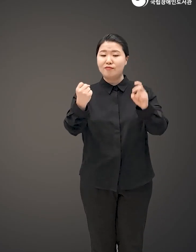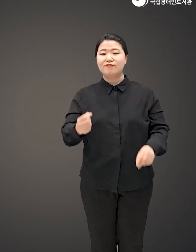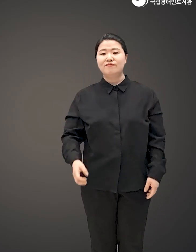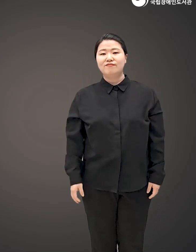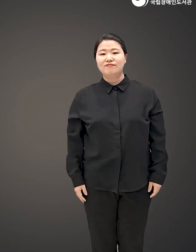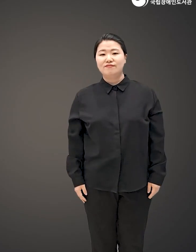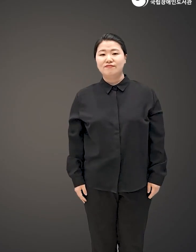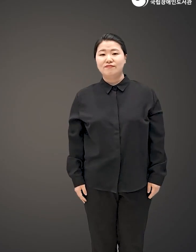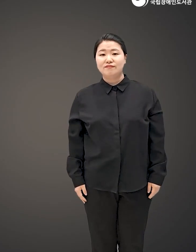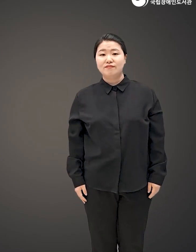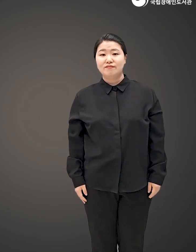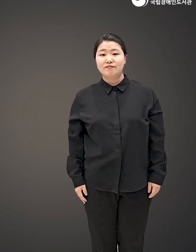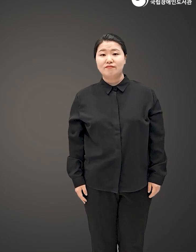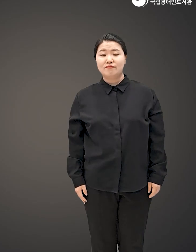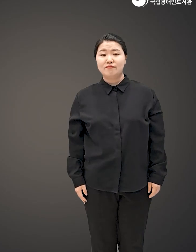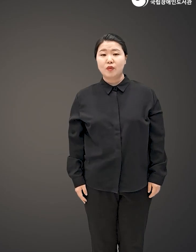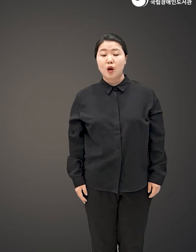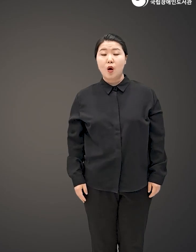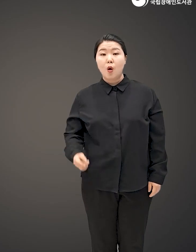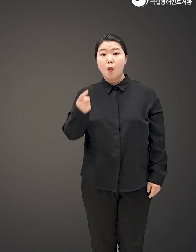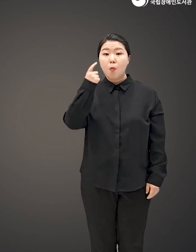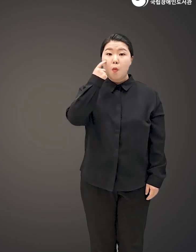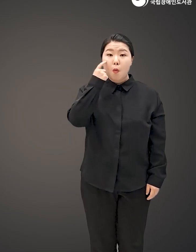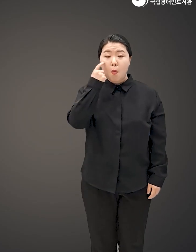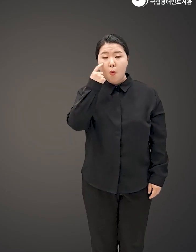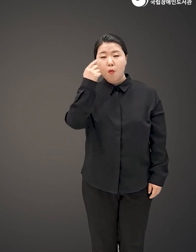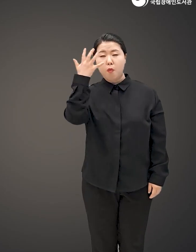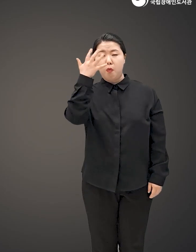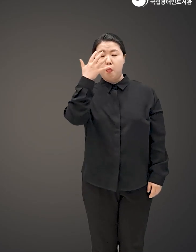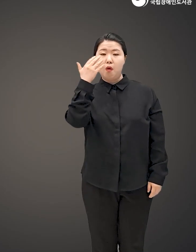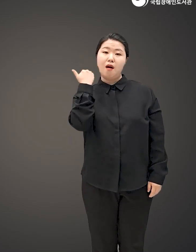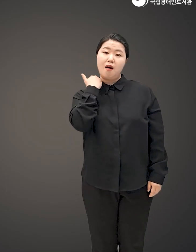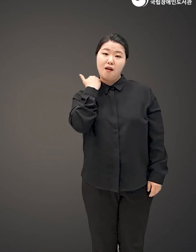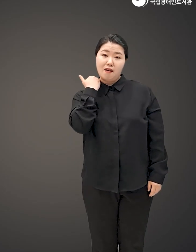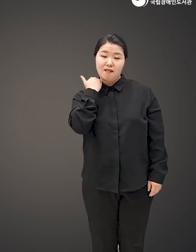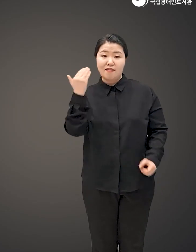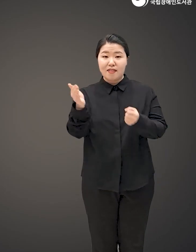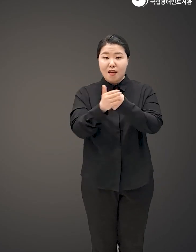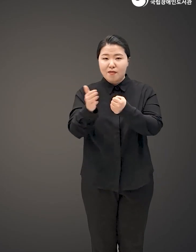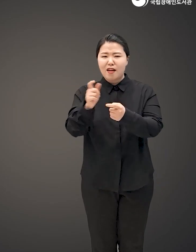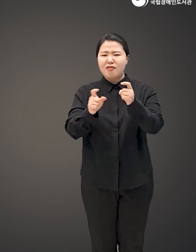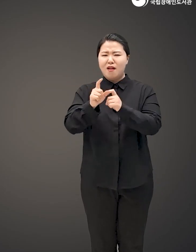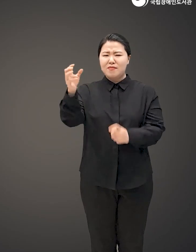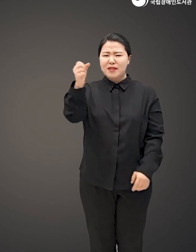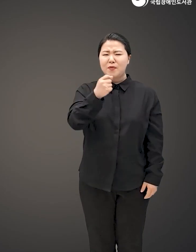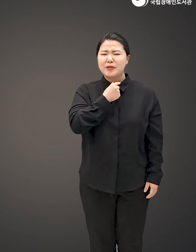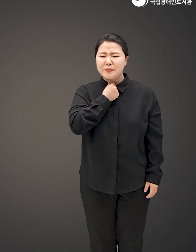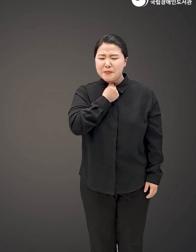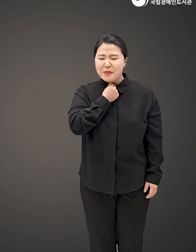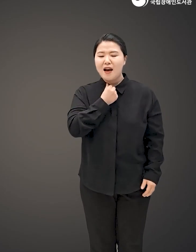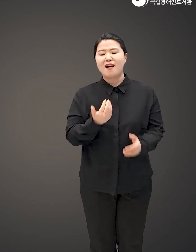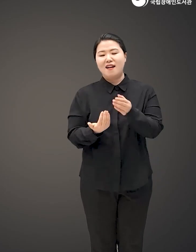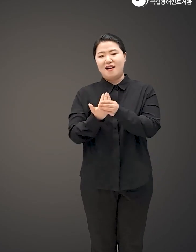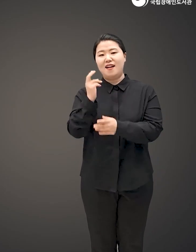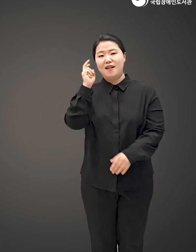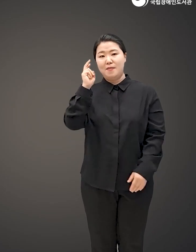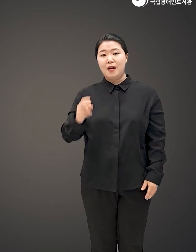있고요. 또 보이지 않는 것이기 때문에 더 잡고 싶어하는 마음이 생기는 것